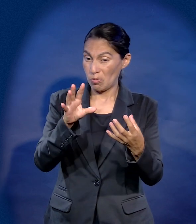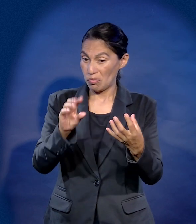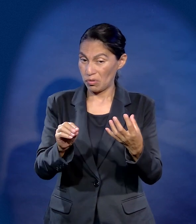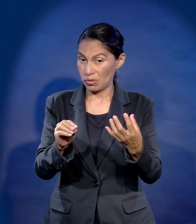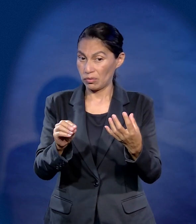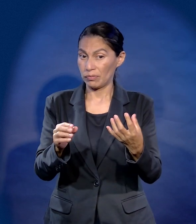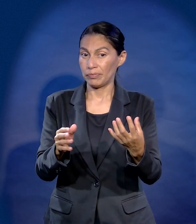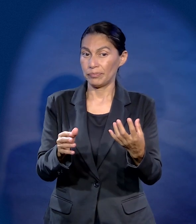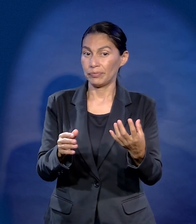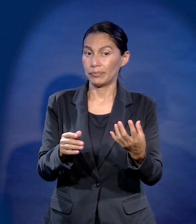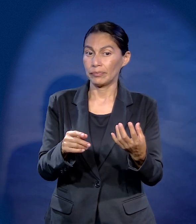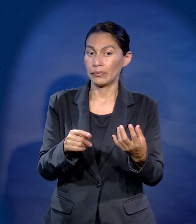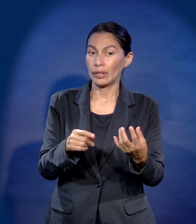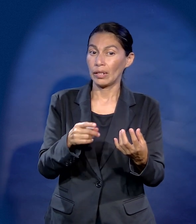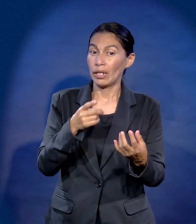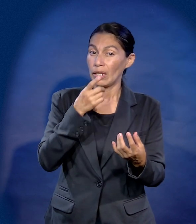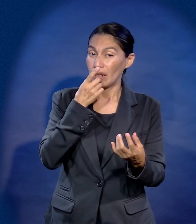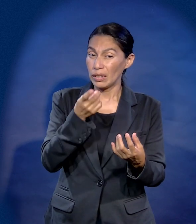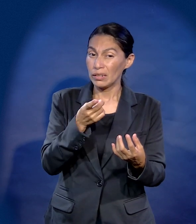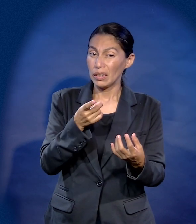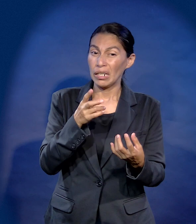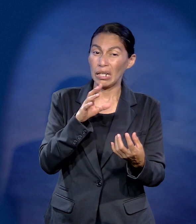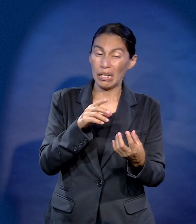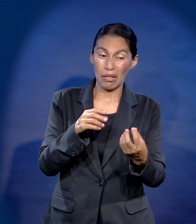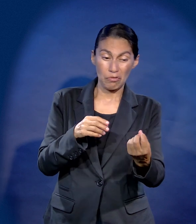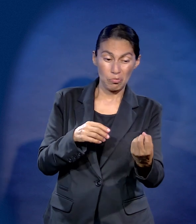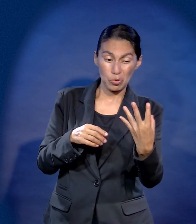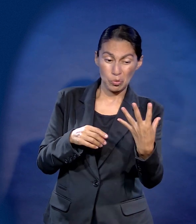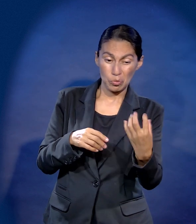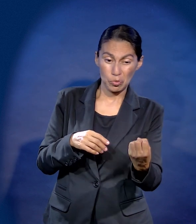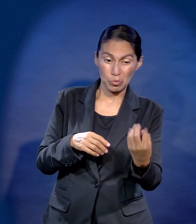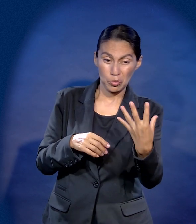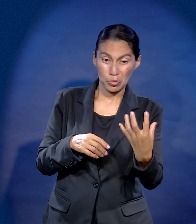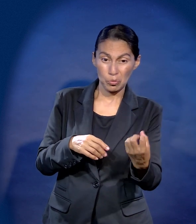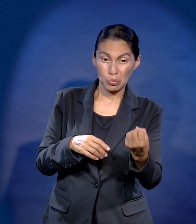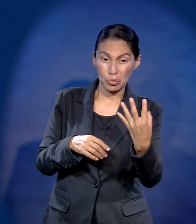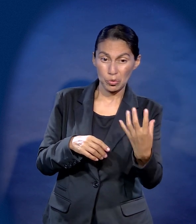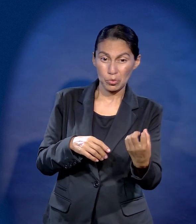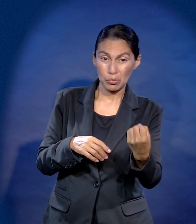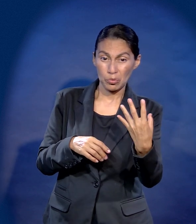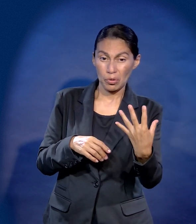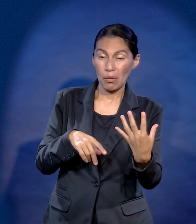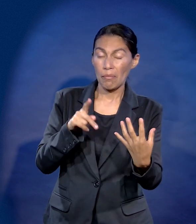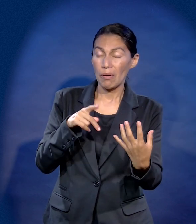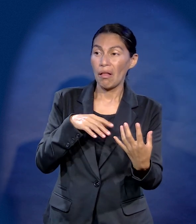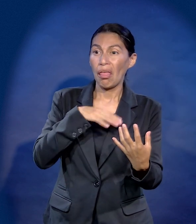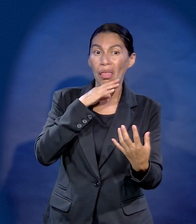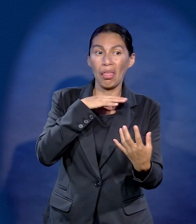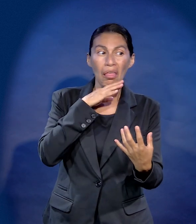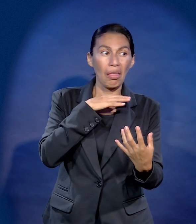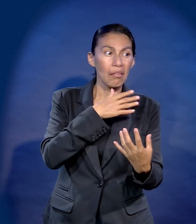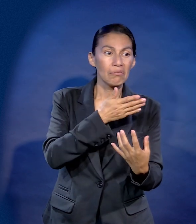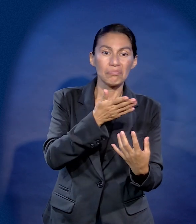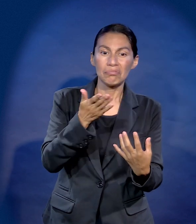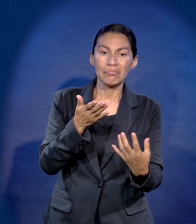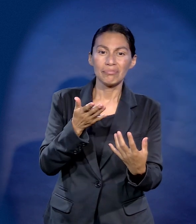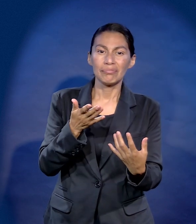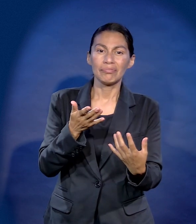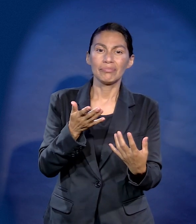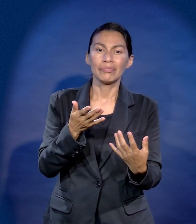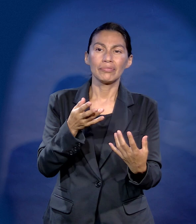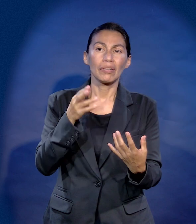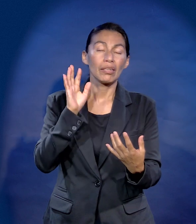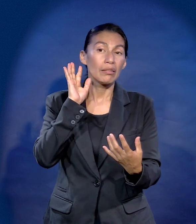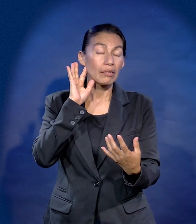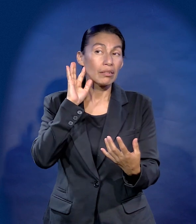indicaba que el piloto se había desactivado. Los registros de la caja negra dicen que ese foco estuvo prendiendo y apagando, pero